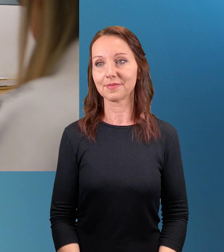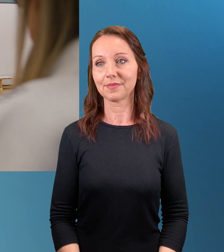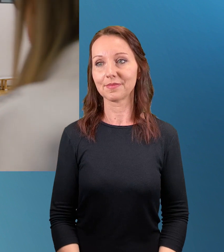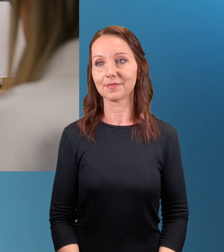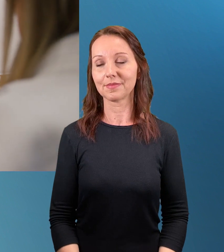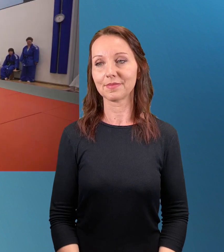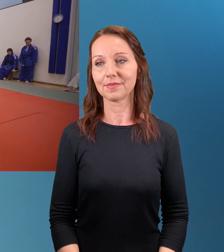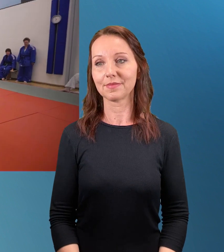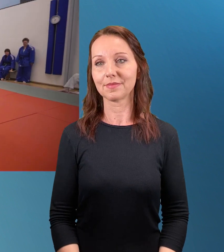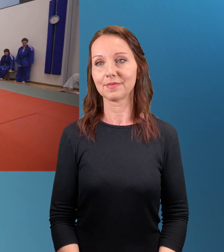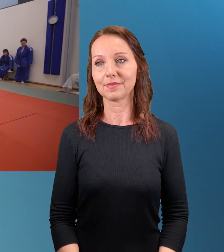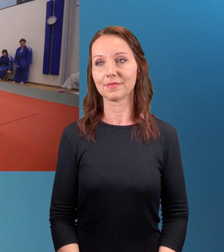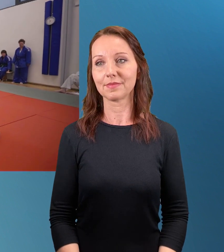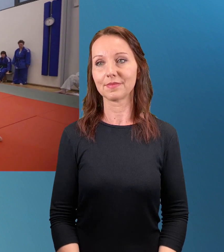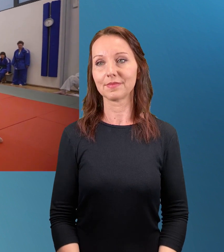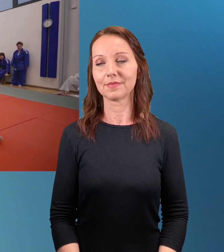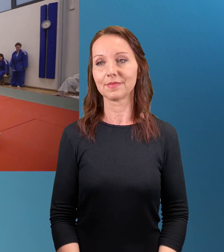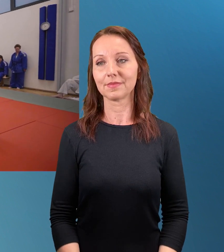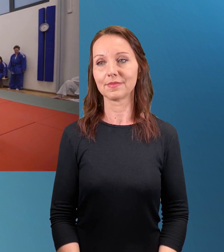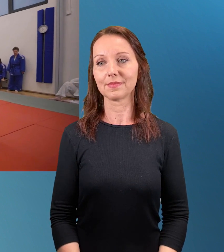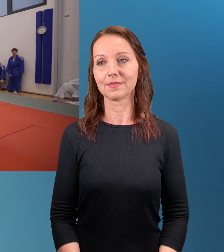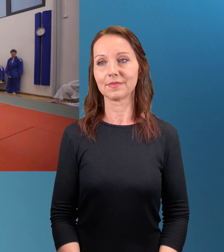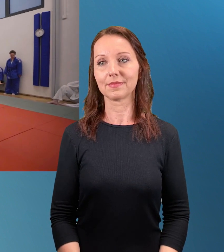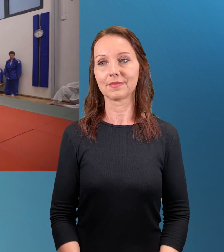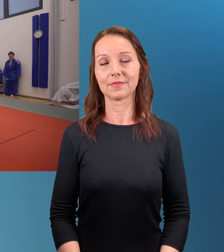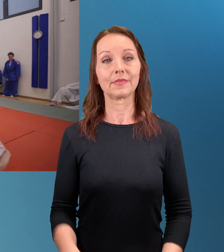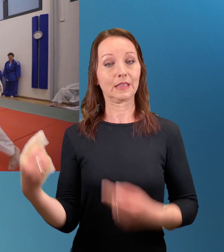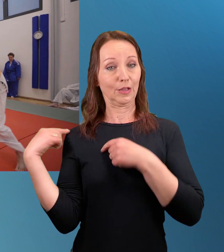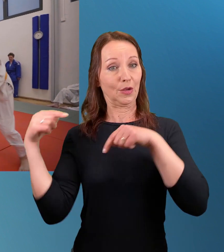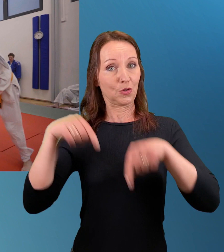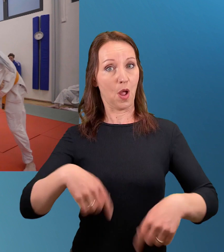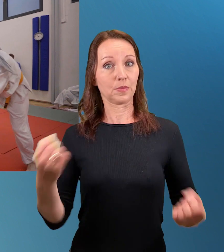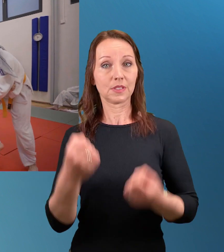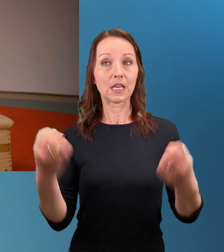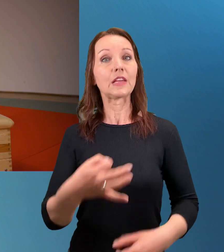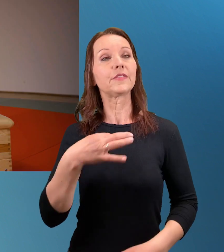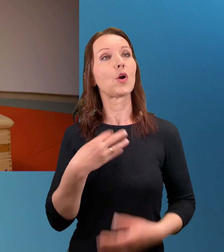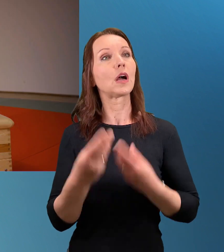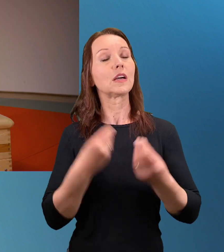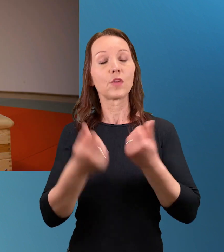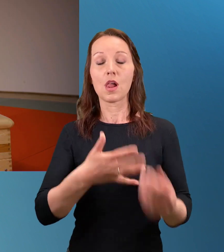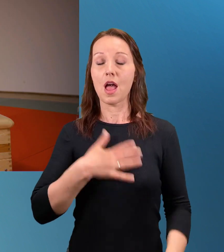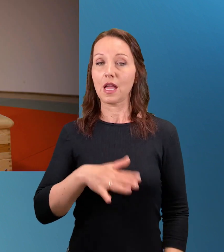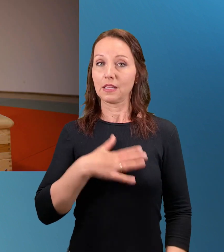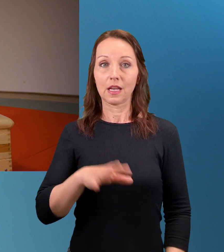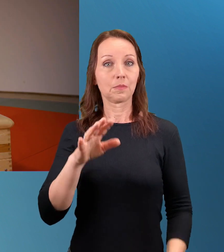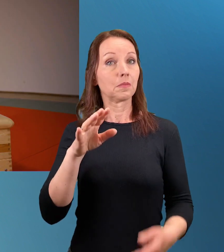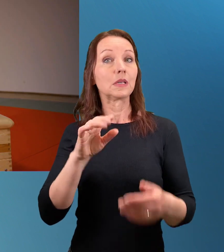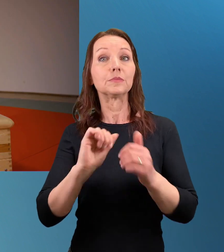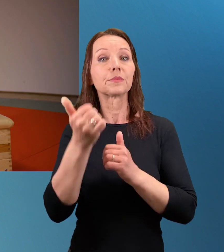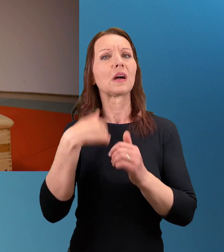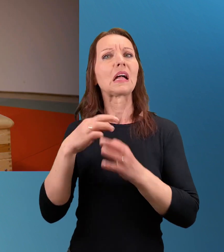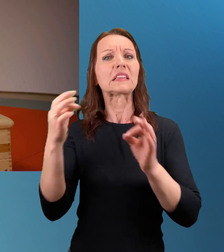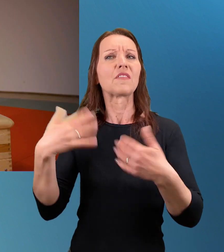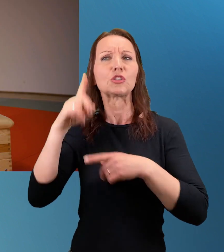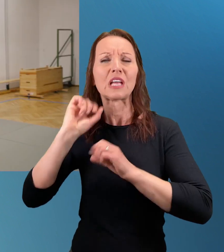Für mich ist das immer ein sehr angenehmes Gefühl, hierher zu kommen. Insbesondere, wenn ich einen stressigen Tag hinter mir habe, erdet mich